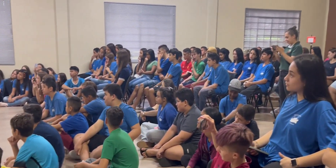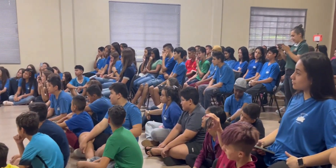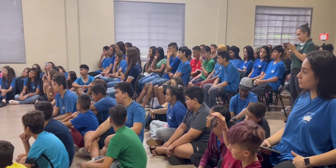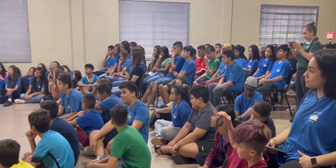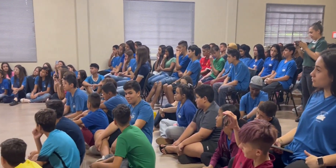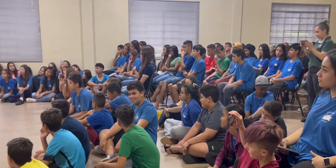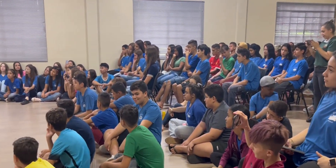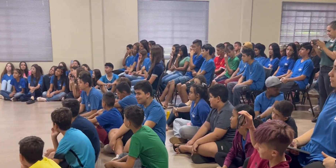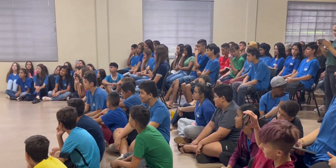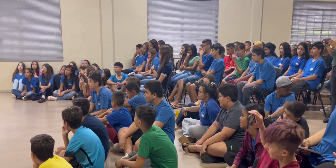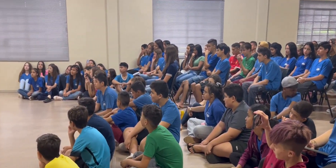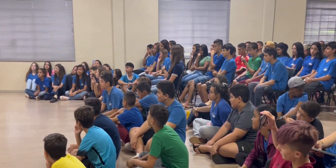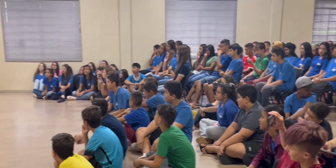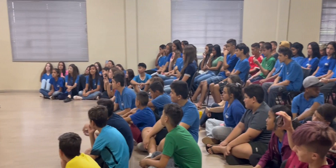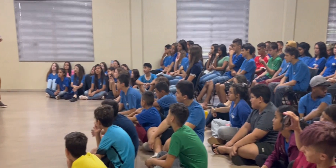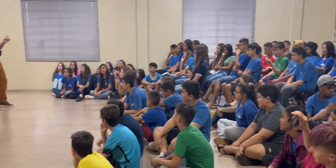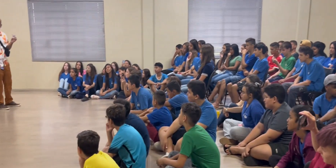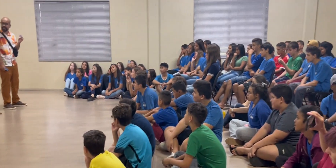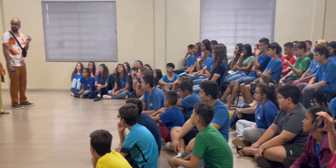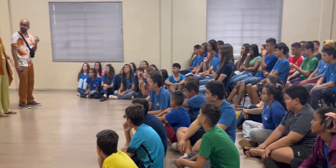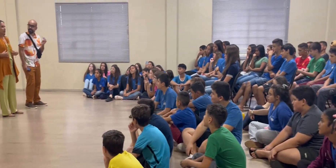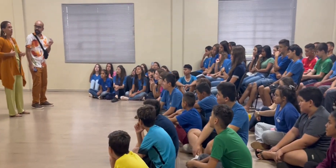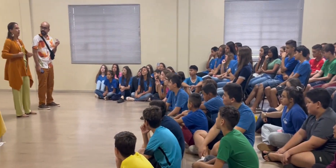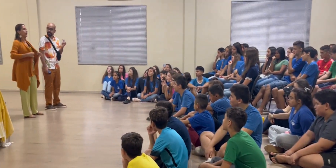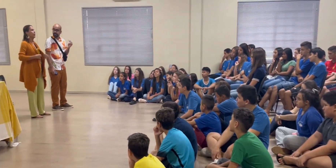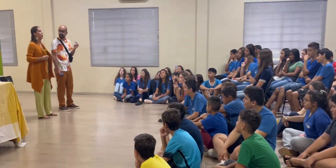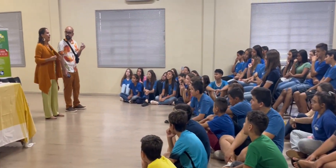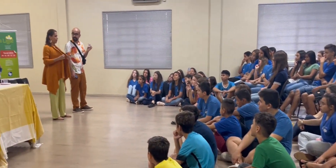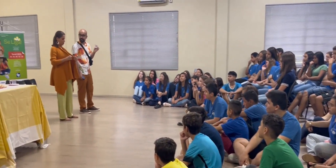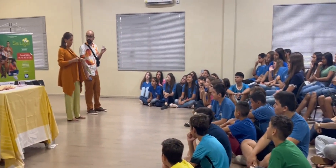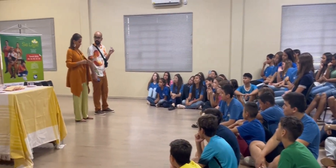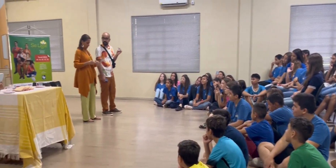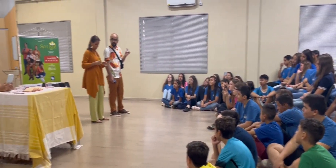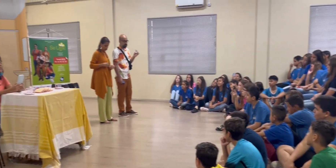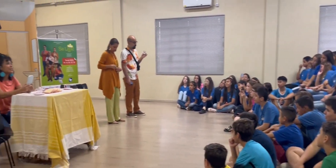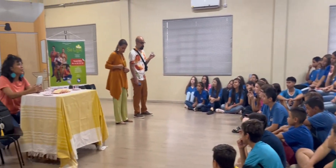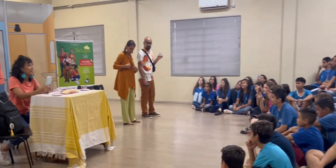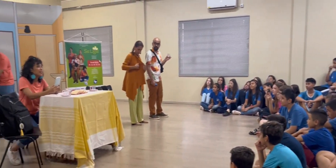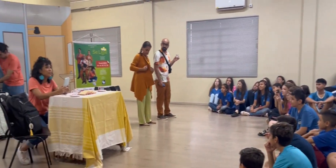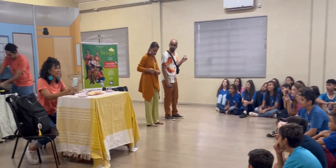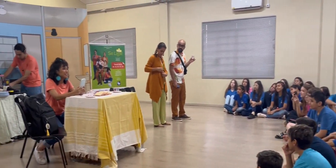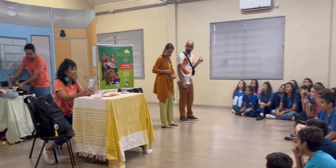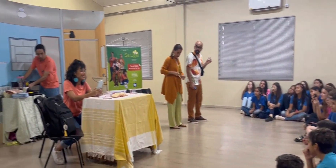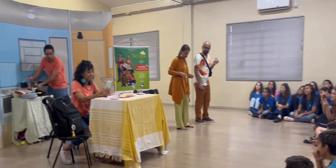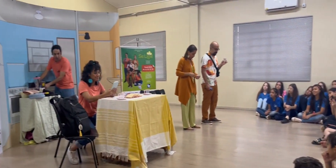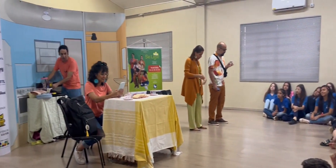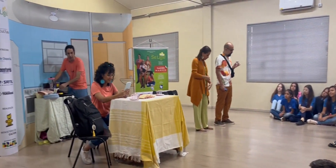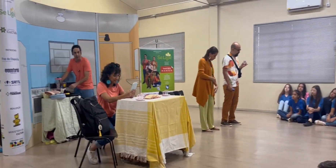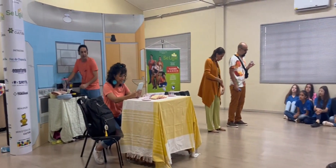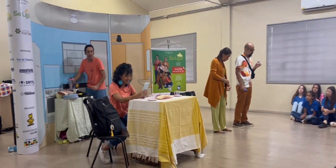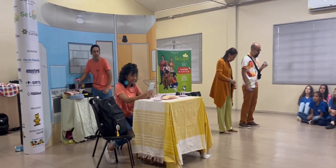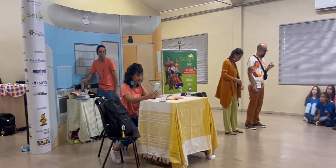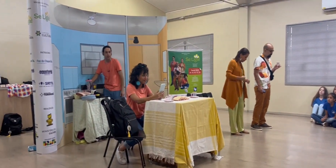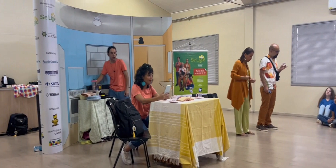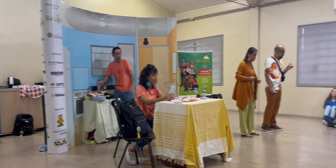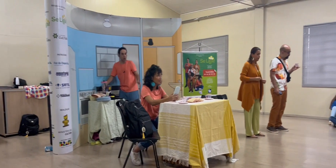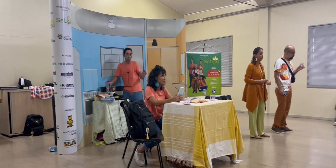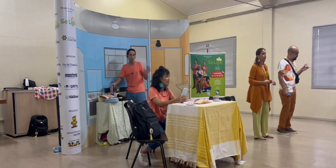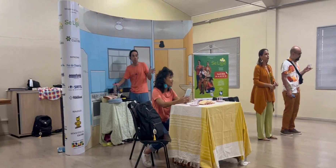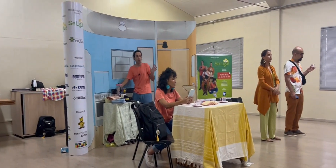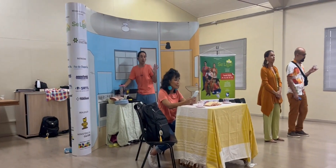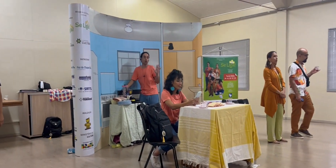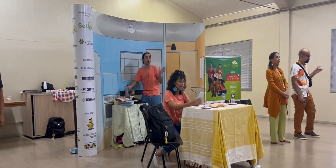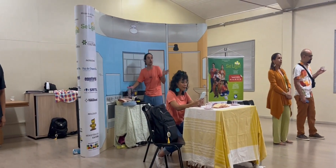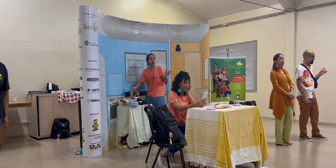sei docinho vai ficar mais caro Acabei de ver na reportagem não Carlos Santana Aqui só tem nome chique fica quieta